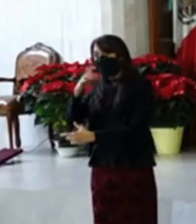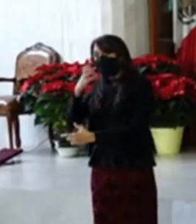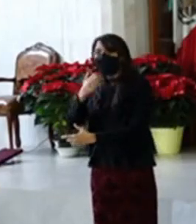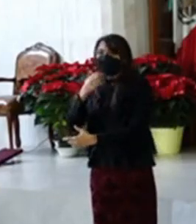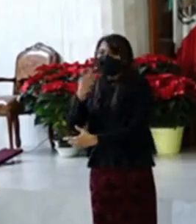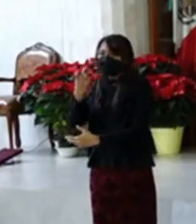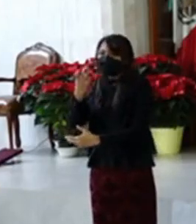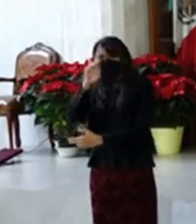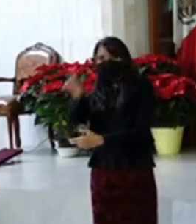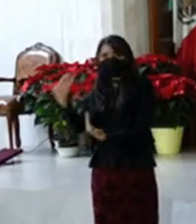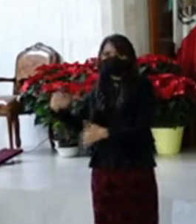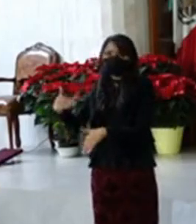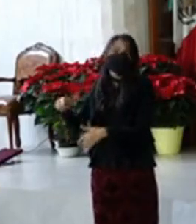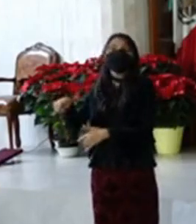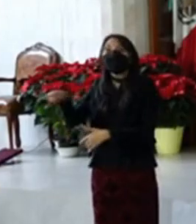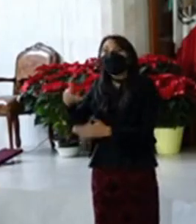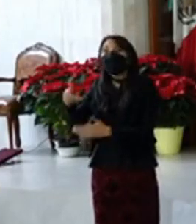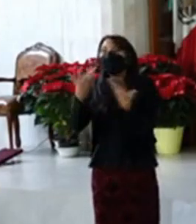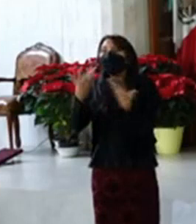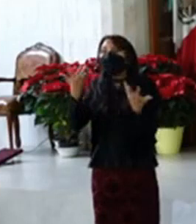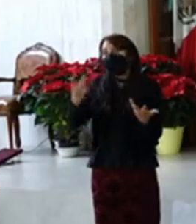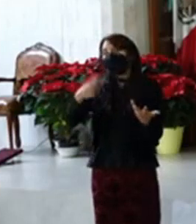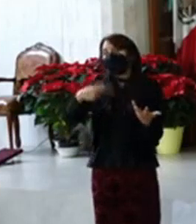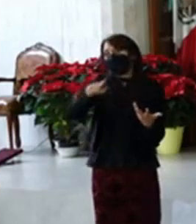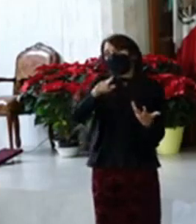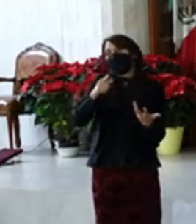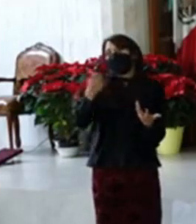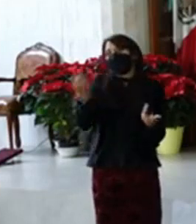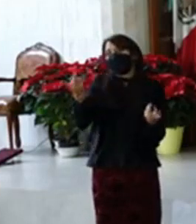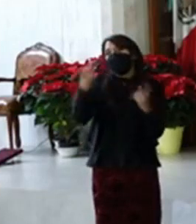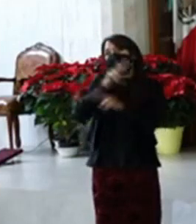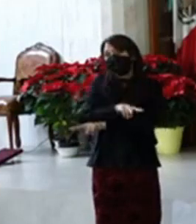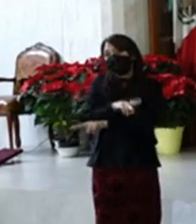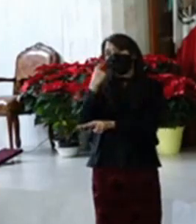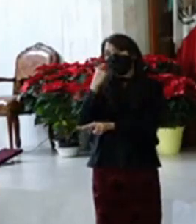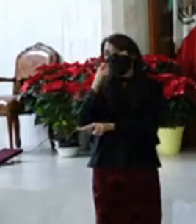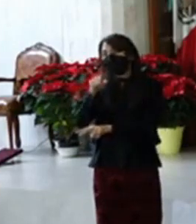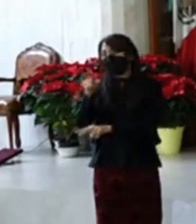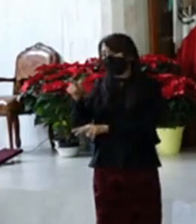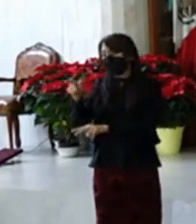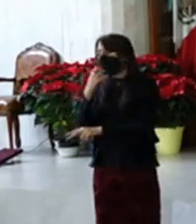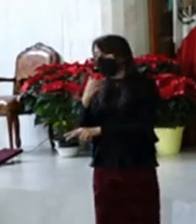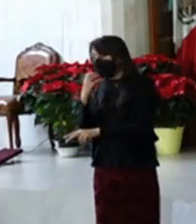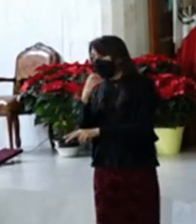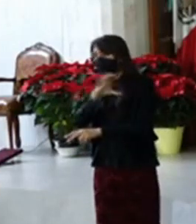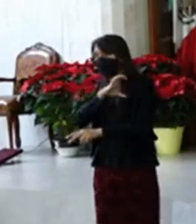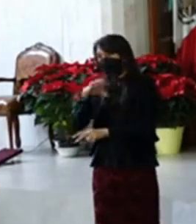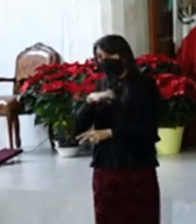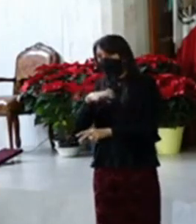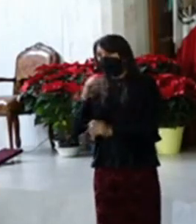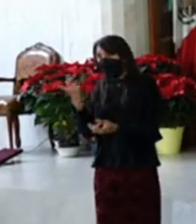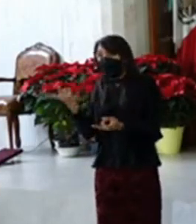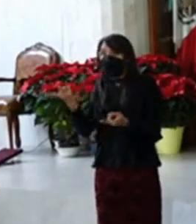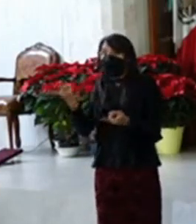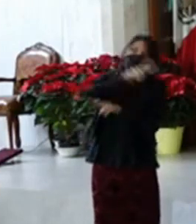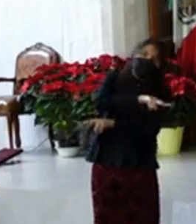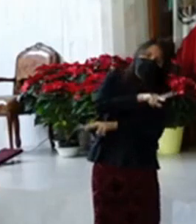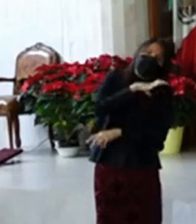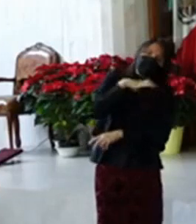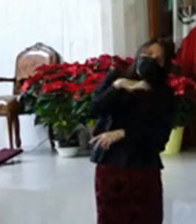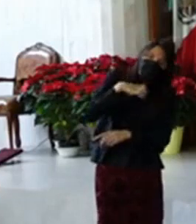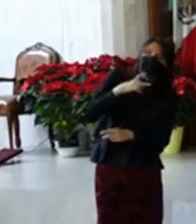bueno, quieren convertir a los judíos y quieren convertir a los cristianos. Pero estos